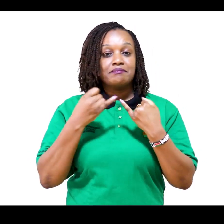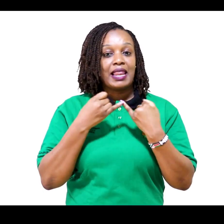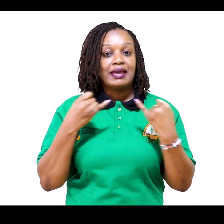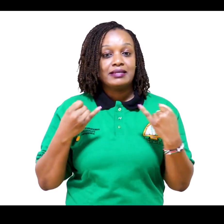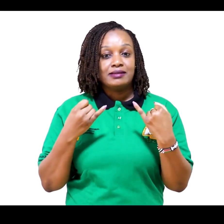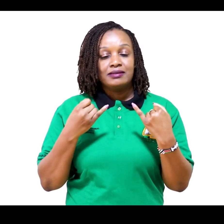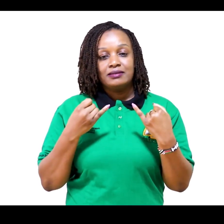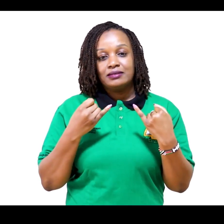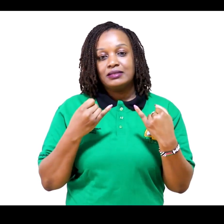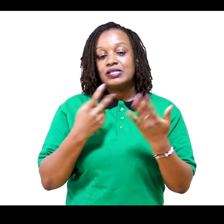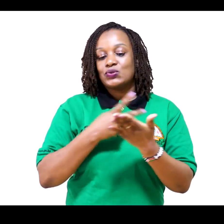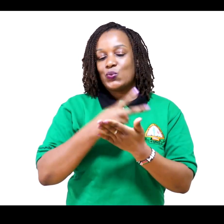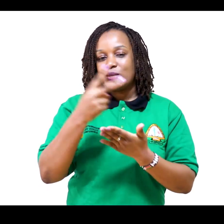Muda wa huduma hii ni wiki 2.